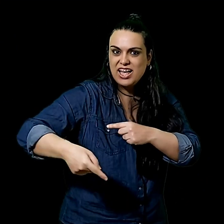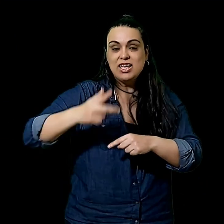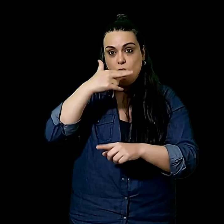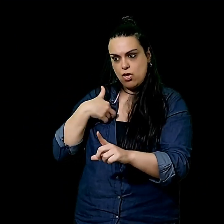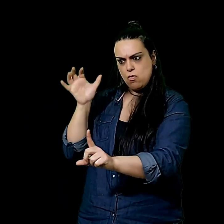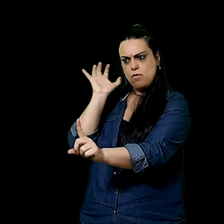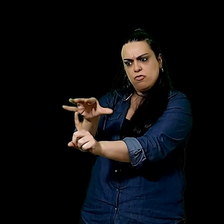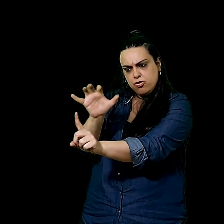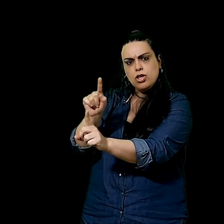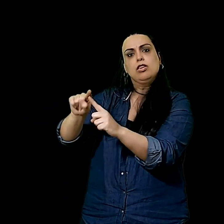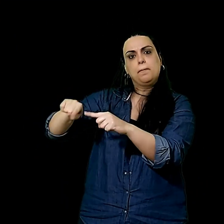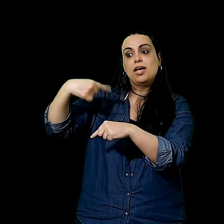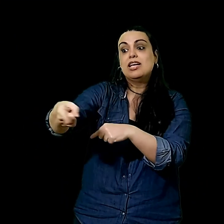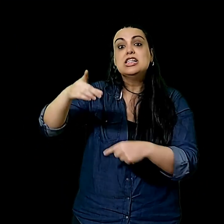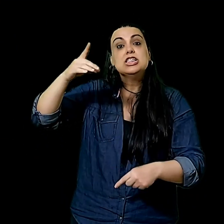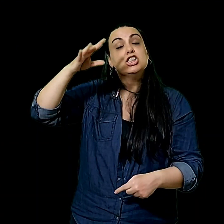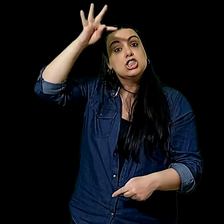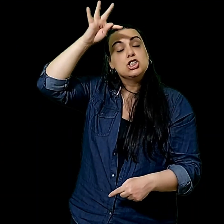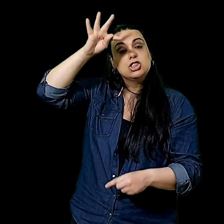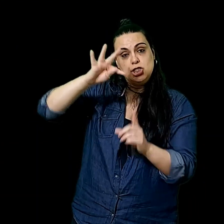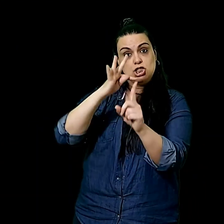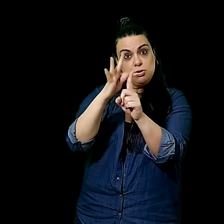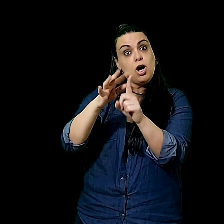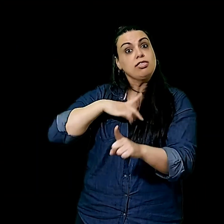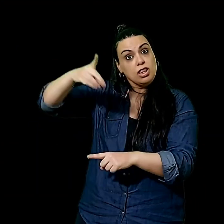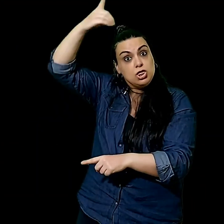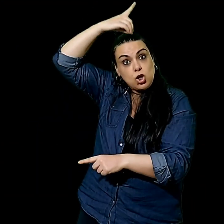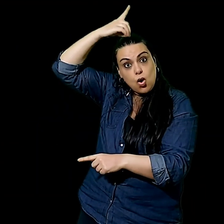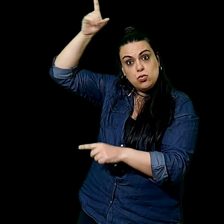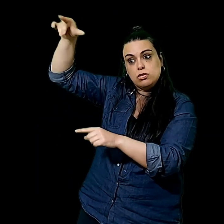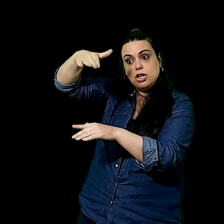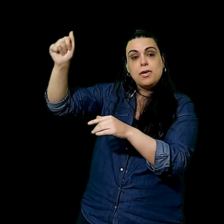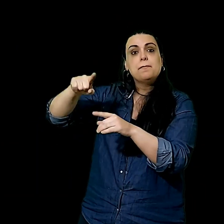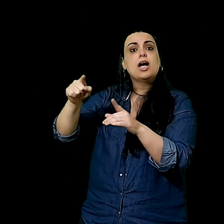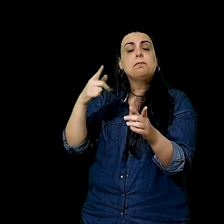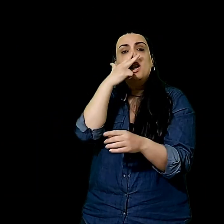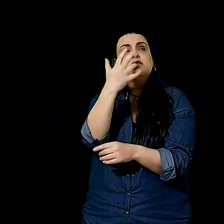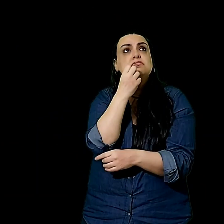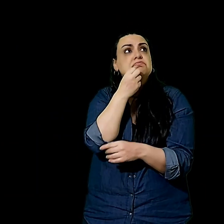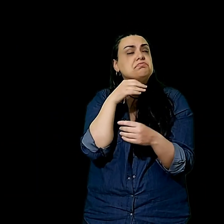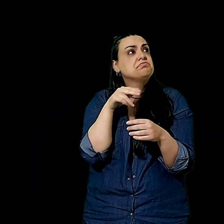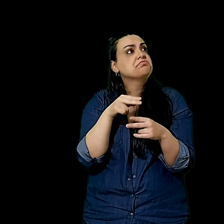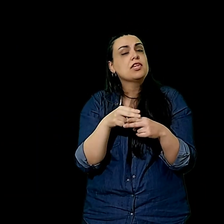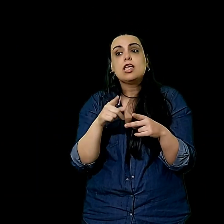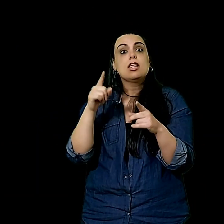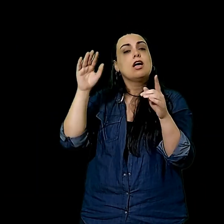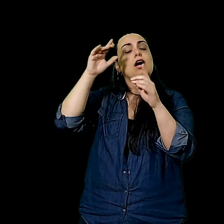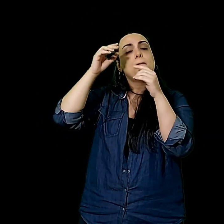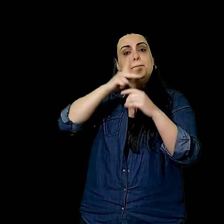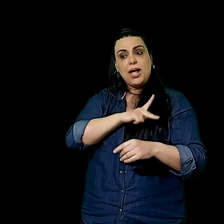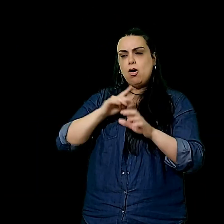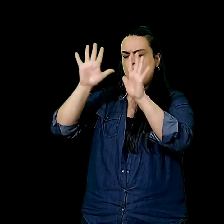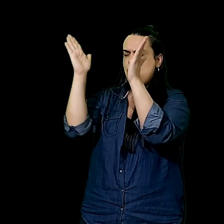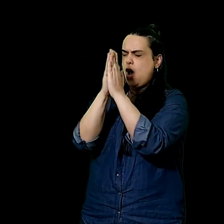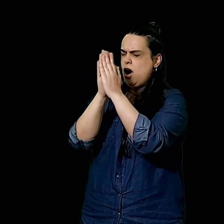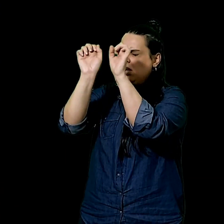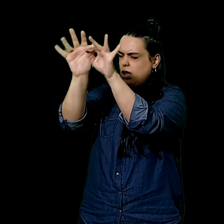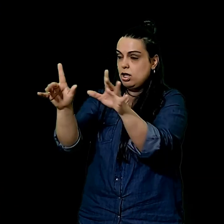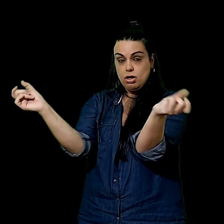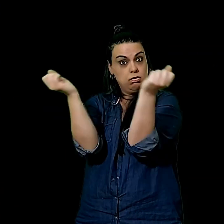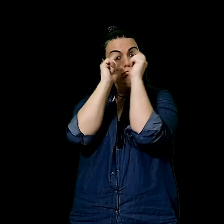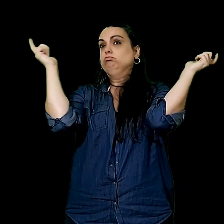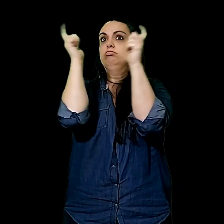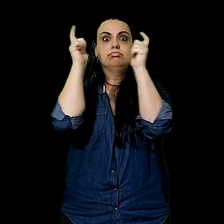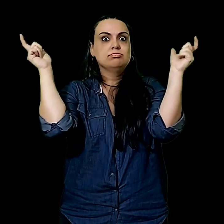pessoas. Timóteo já tinha um dom, uma chamada, mas quem foi Paulo? Alguém que despertou aquilo pela imposição das mãos dele. Então,